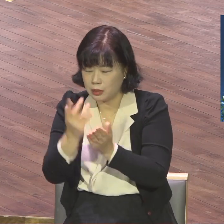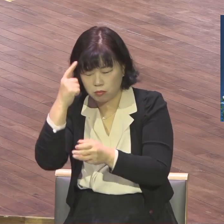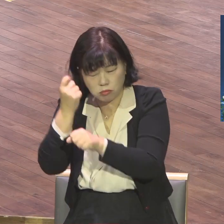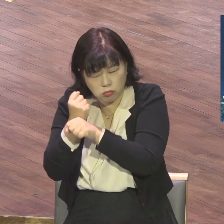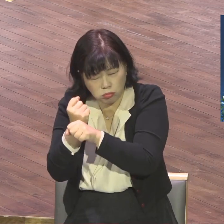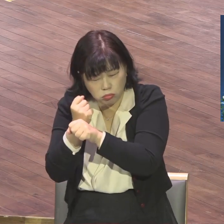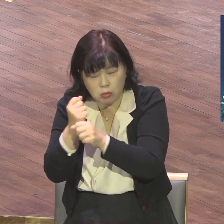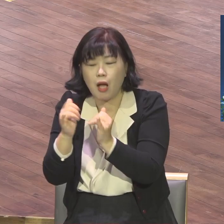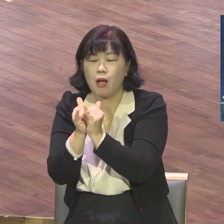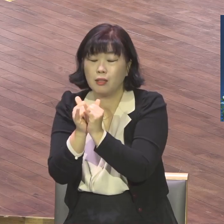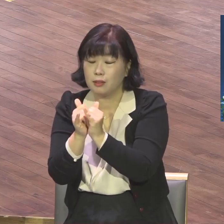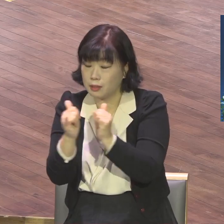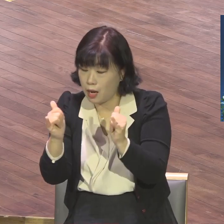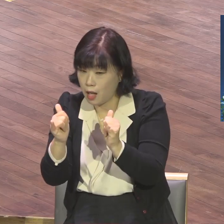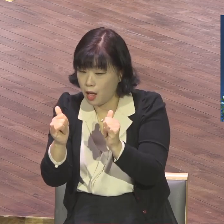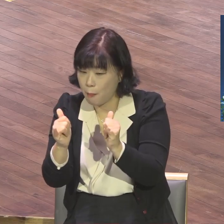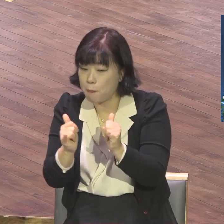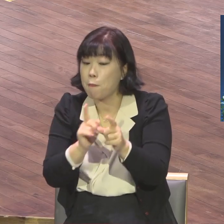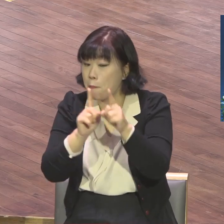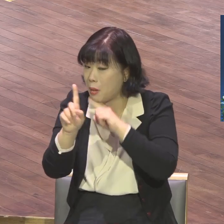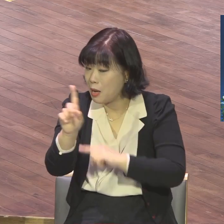이것을